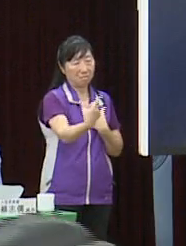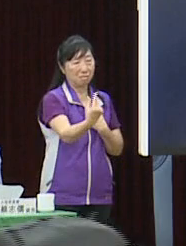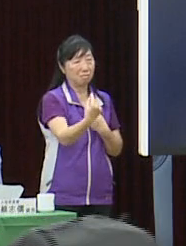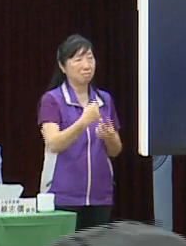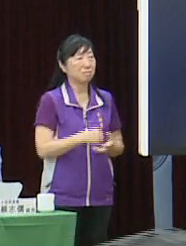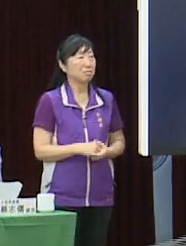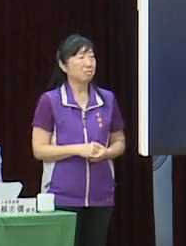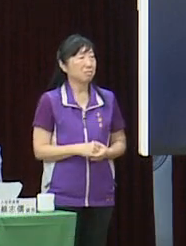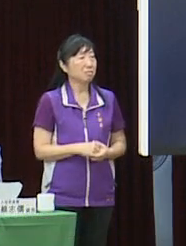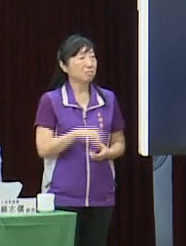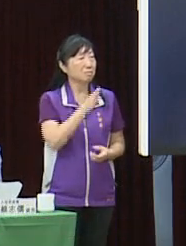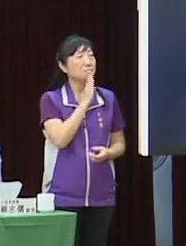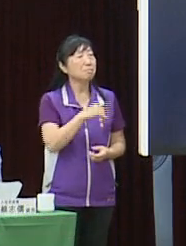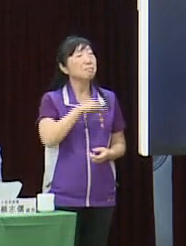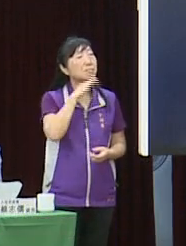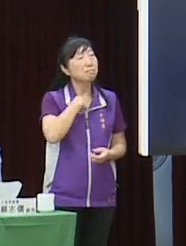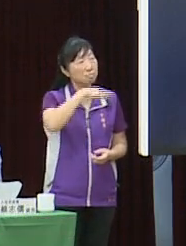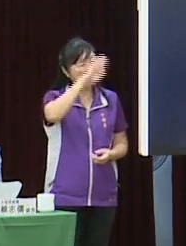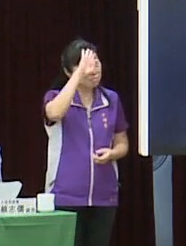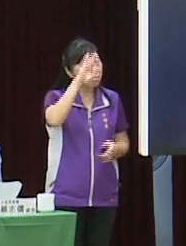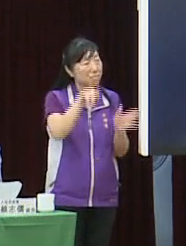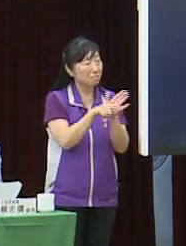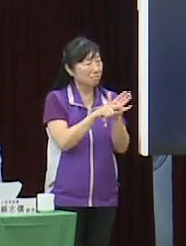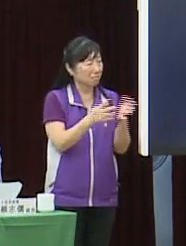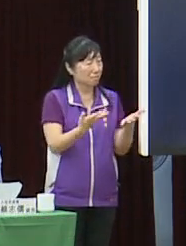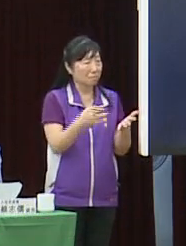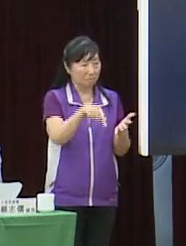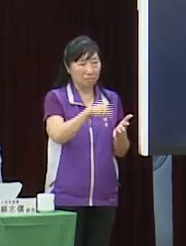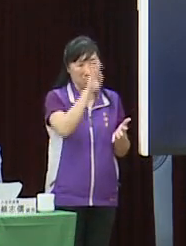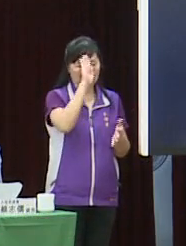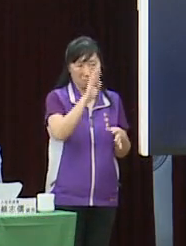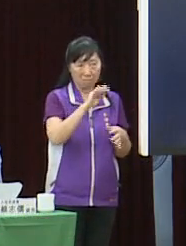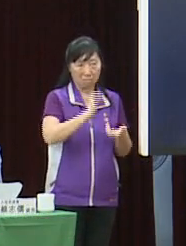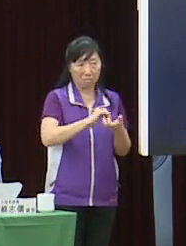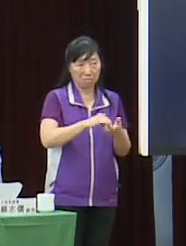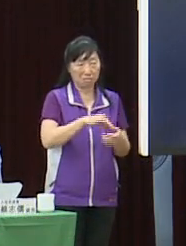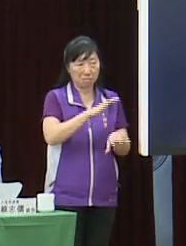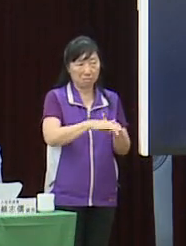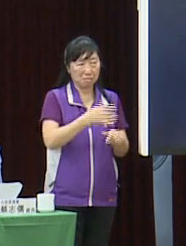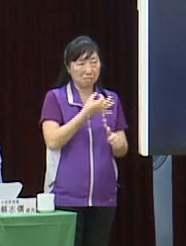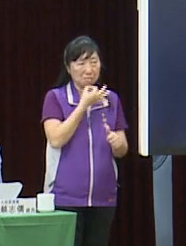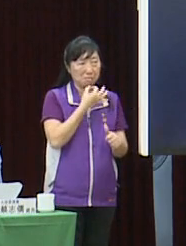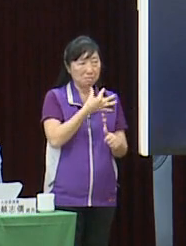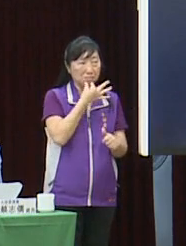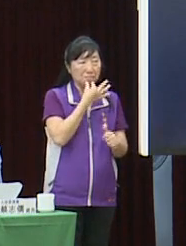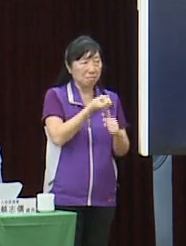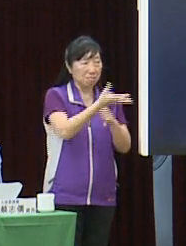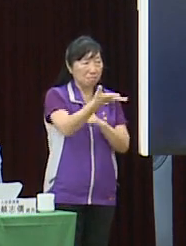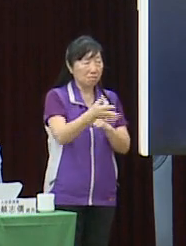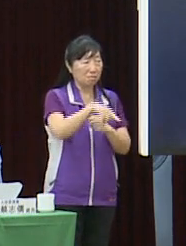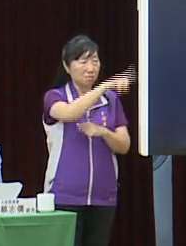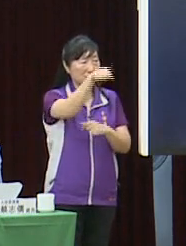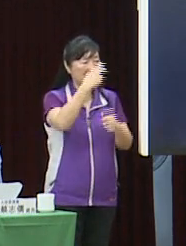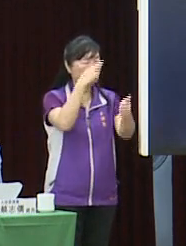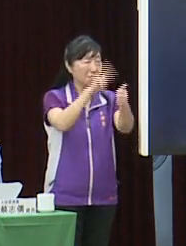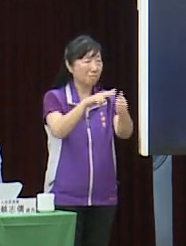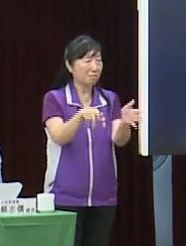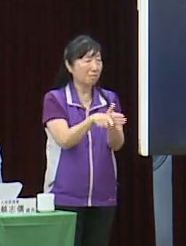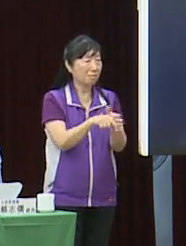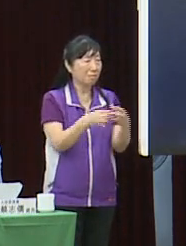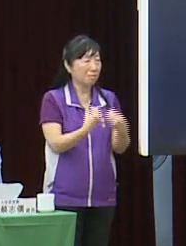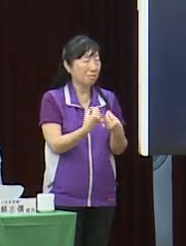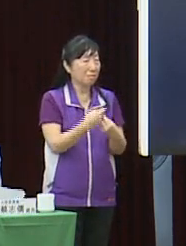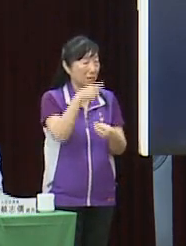到自己被确诊，这名台商声音中带着激动的哽咽。 那再开始，我忍不住要先跟所有的医疗团